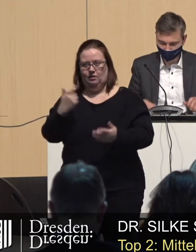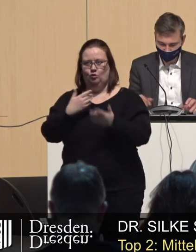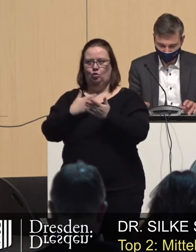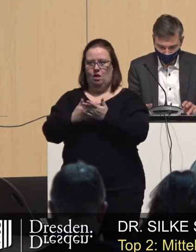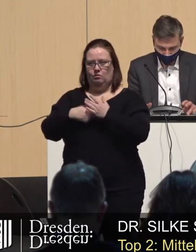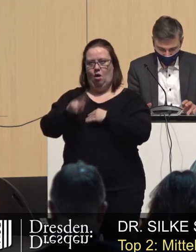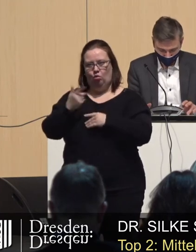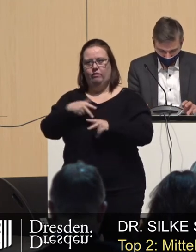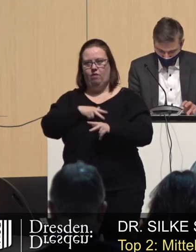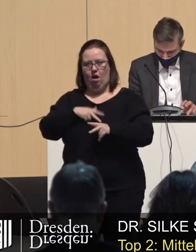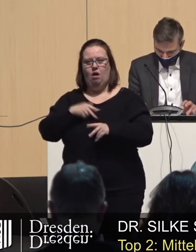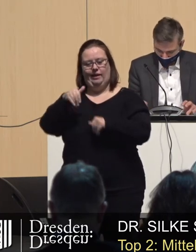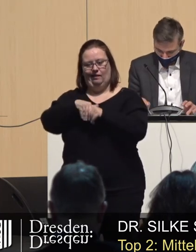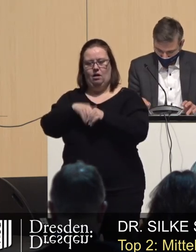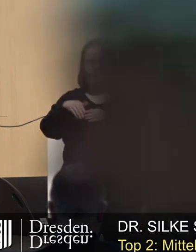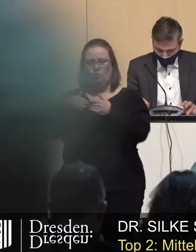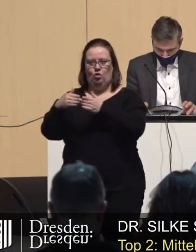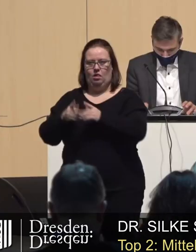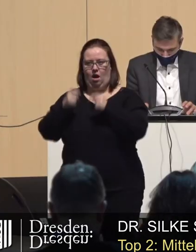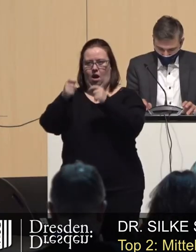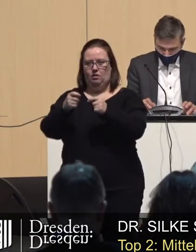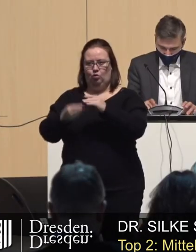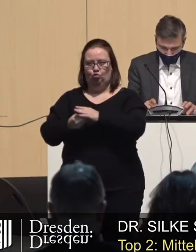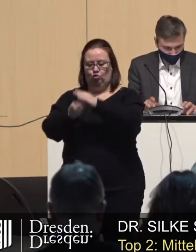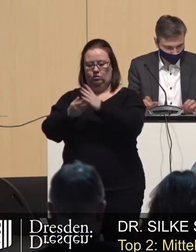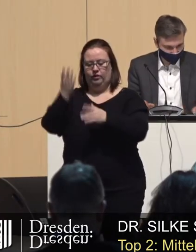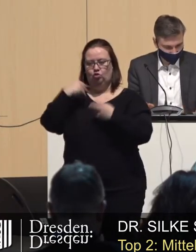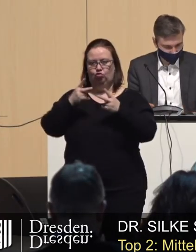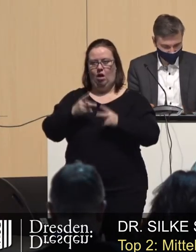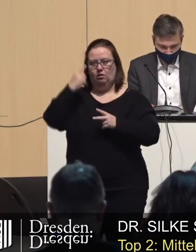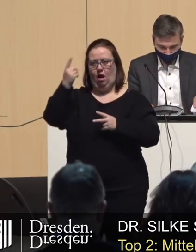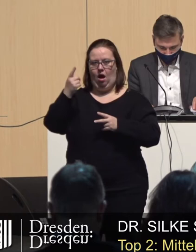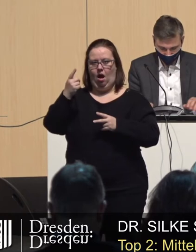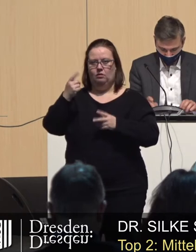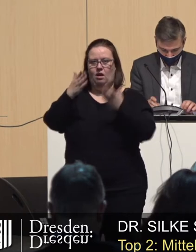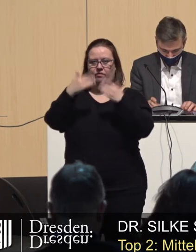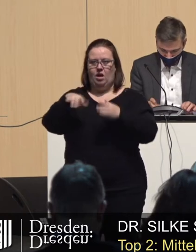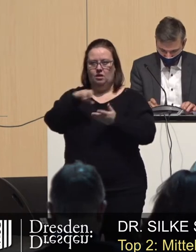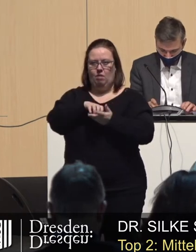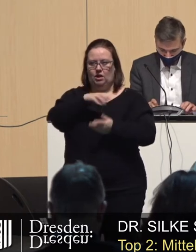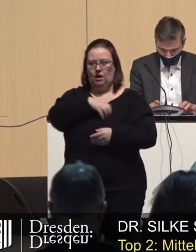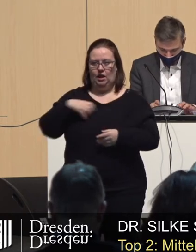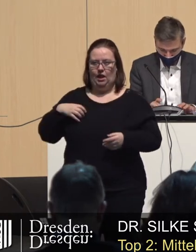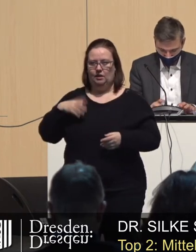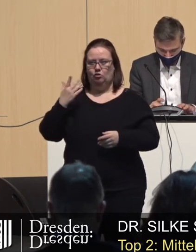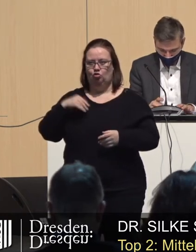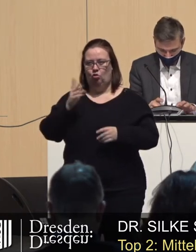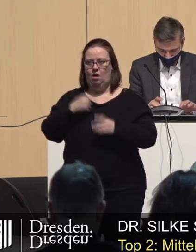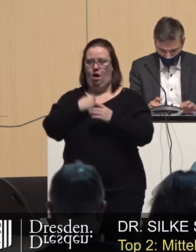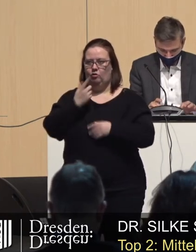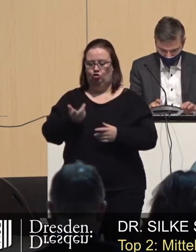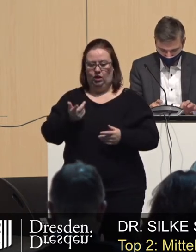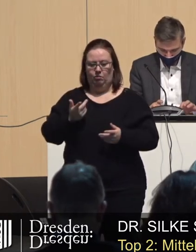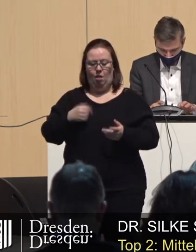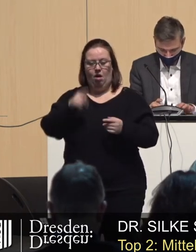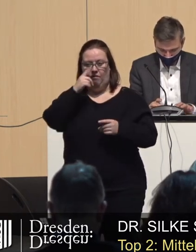auch diesen interfraktionellen Antrag. Teile des Stadtrates haben allerdings die Weihnachtsmärkte in Dresden längst abgeschrieben. Wenn